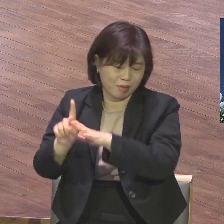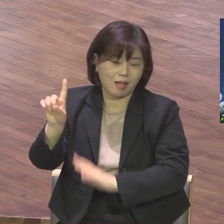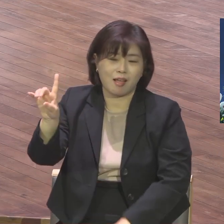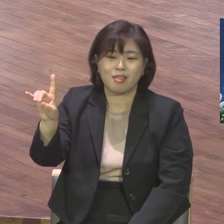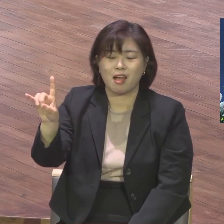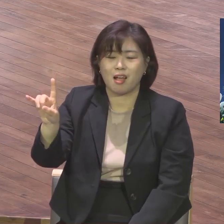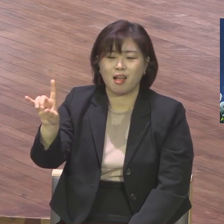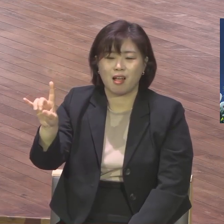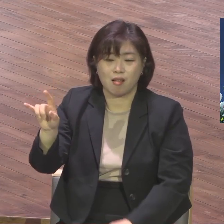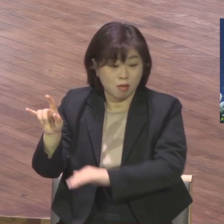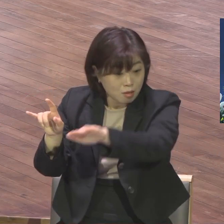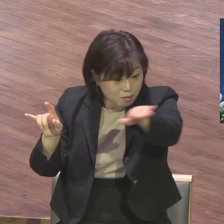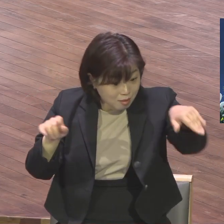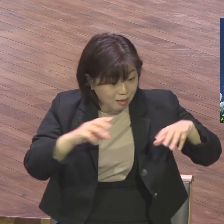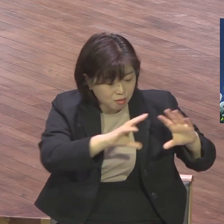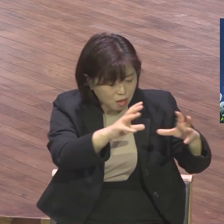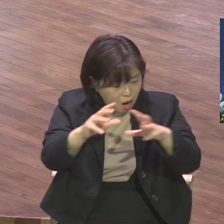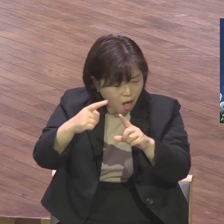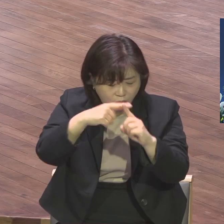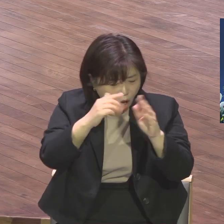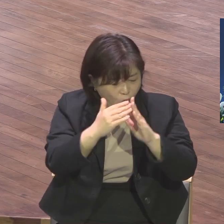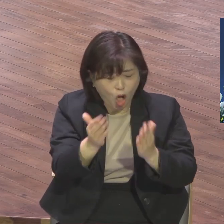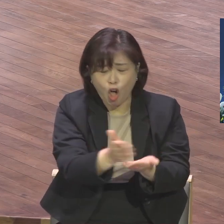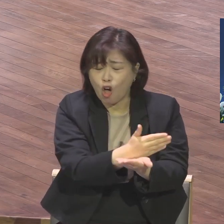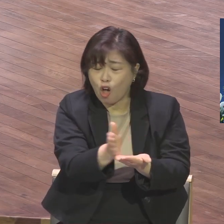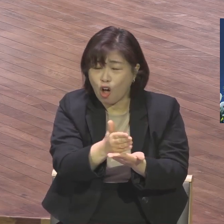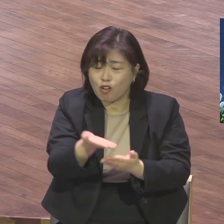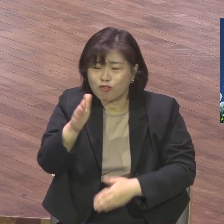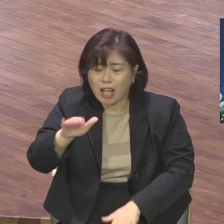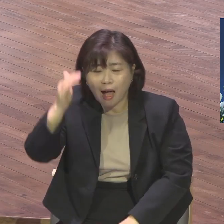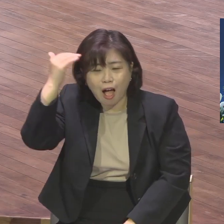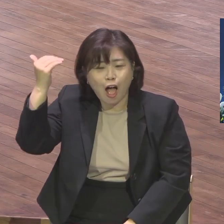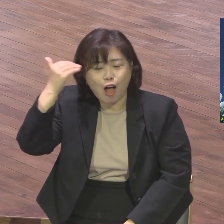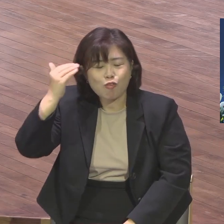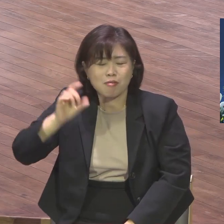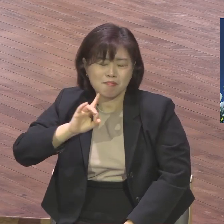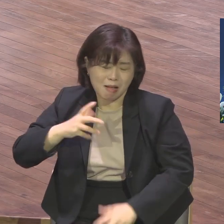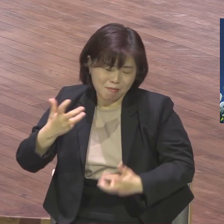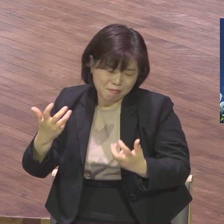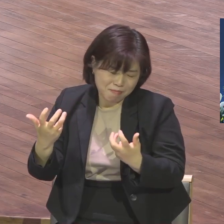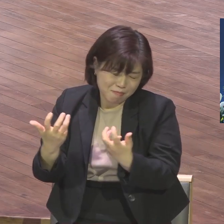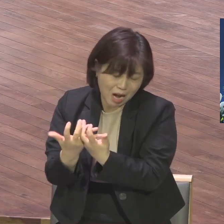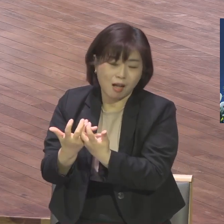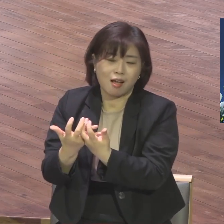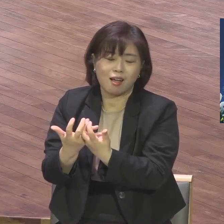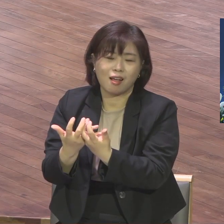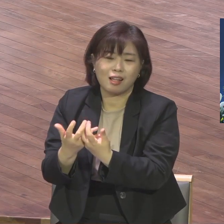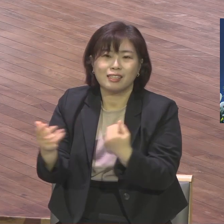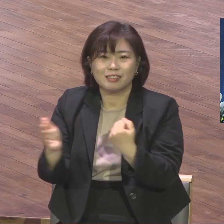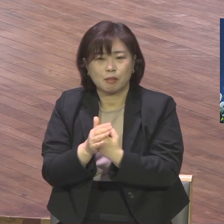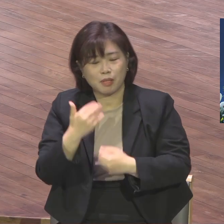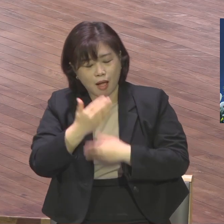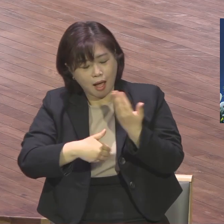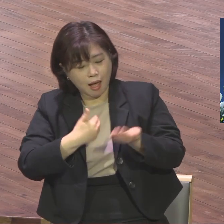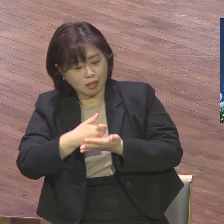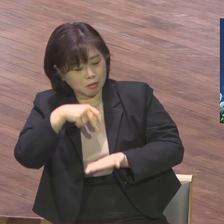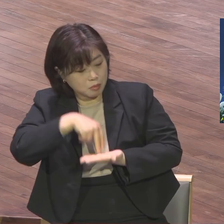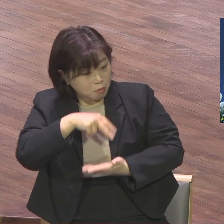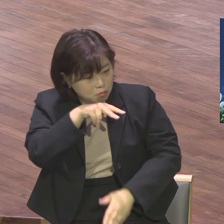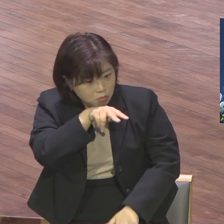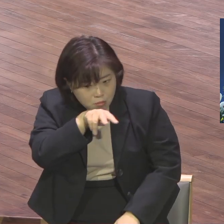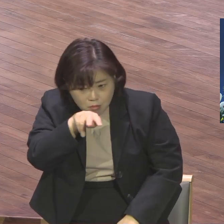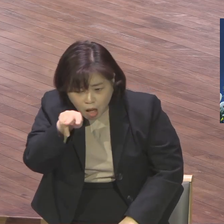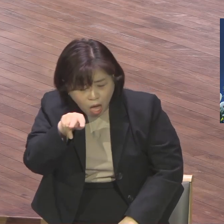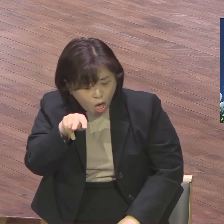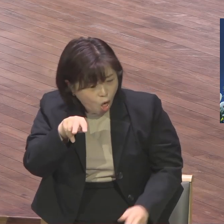전부 다 나라를 위해서 그냥 영혼을 위해서 하나님의 나라를 기도하니까 하나님 봐줄 수밖에 없어 이 나라가. 제가